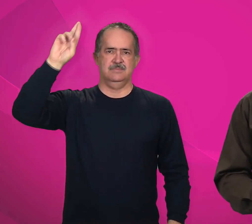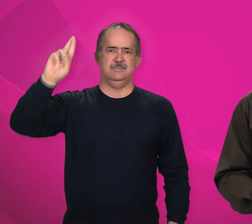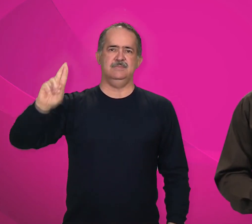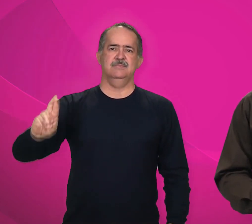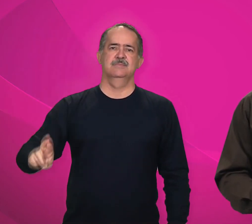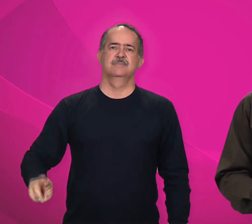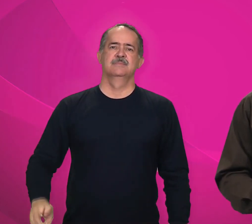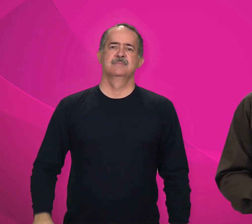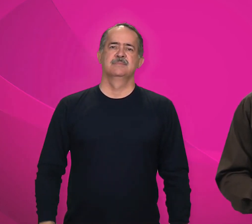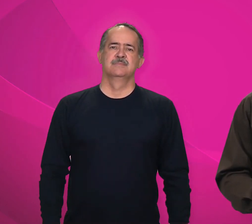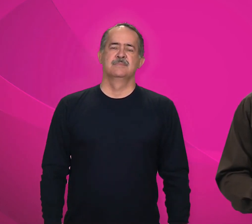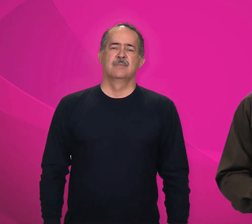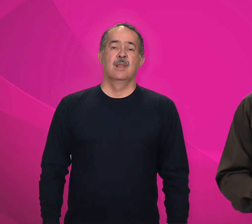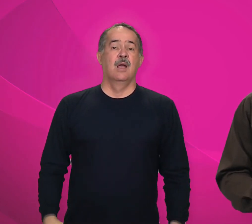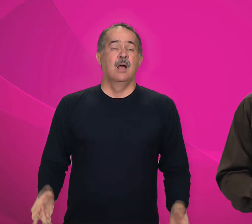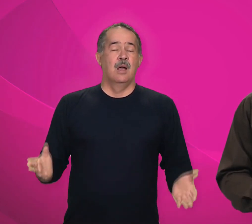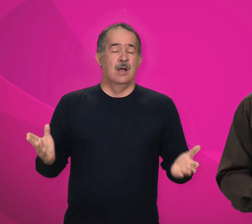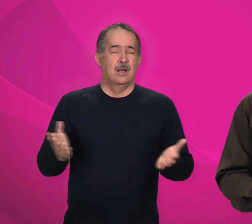vós, Senhor.